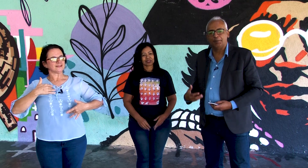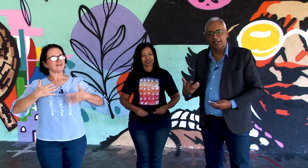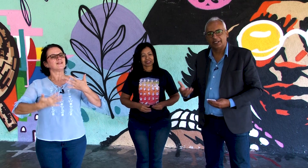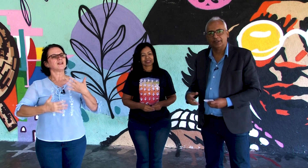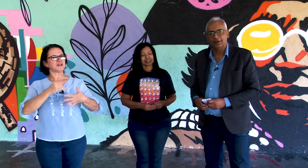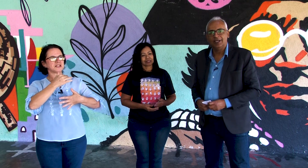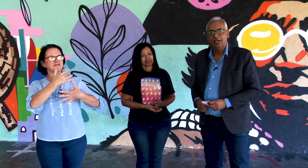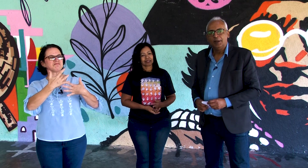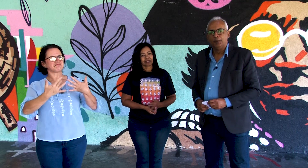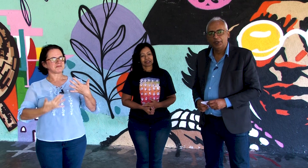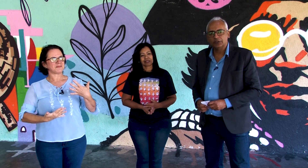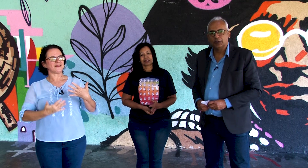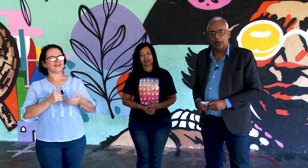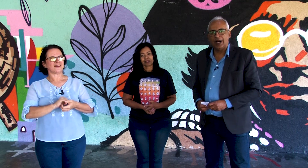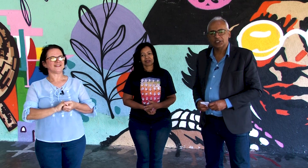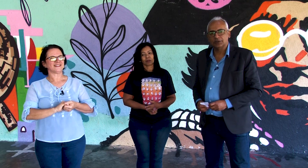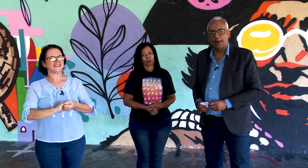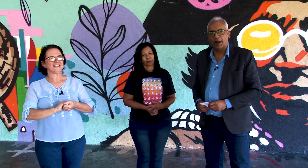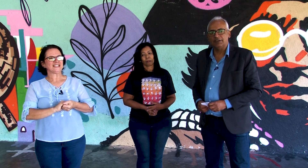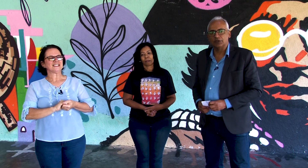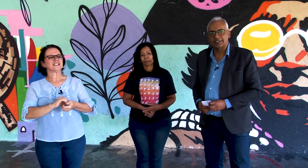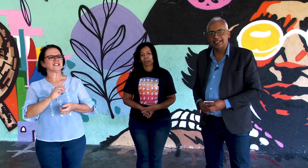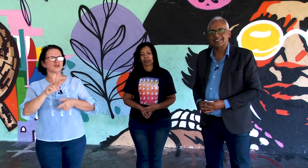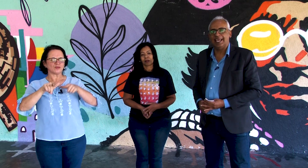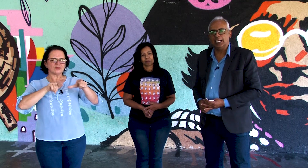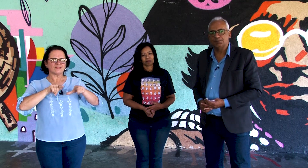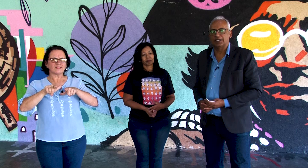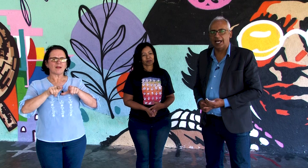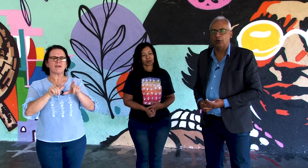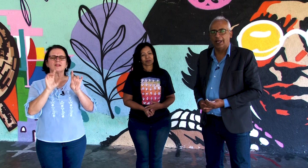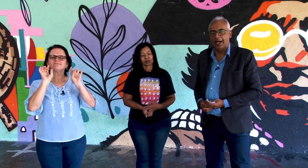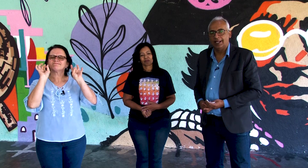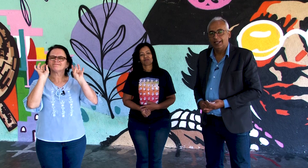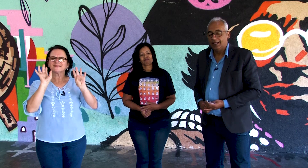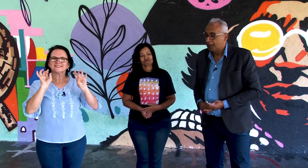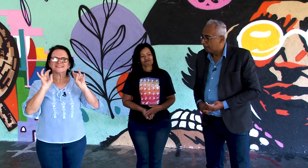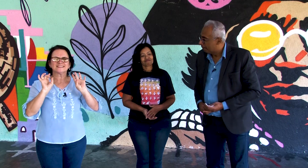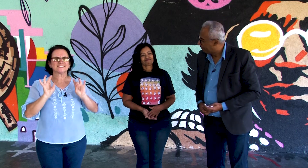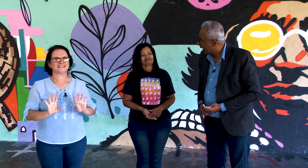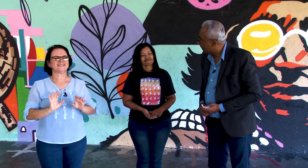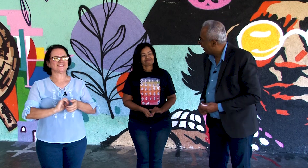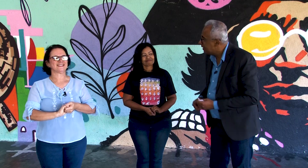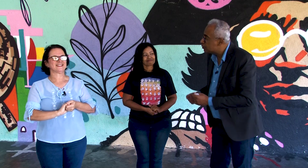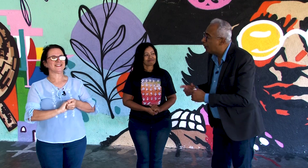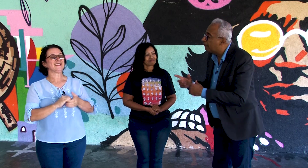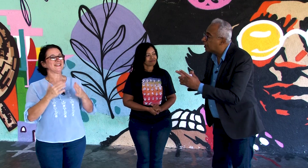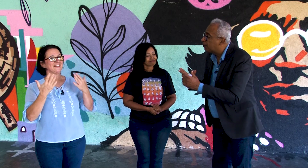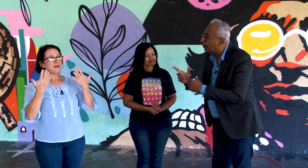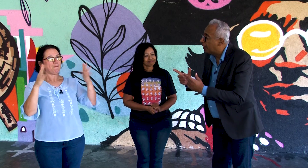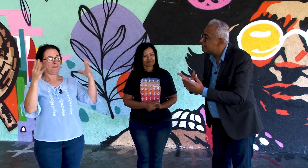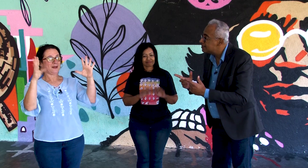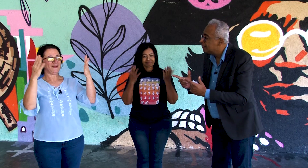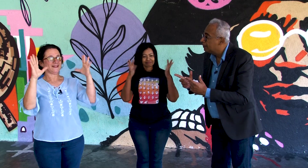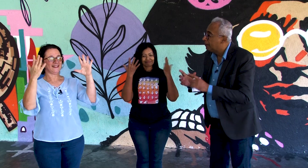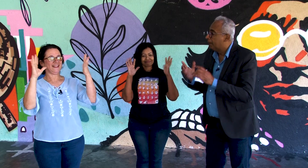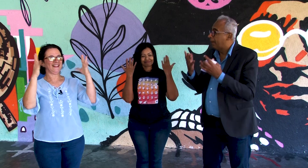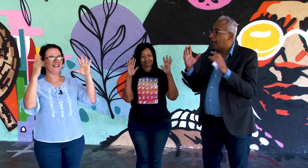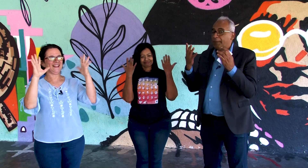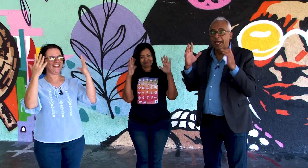estar interpretando. Por isso que eu acho o trabalho de vocês espetacular. Parabéns, como é que faz